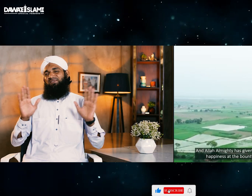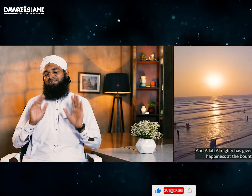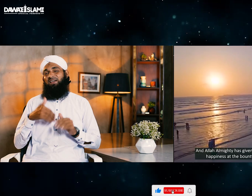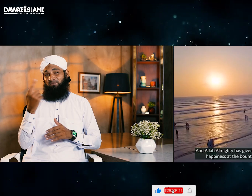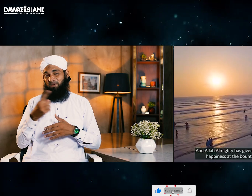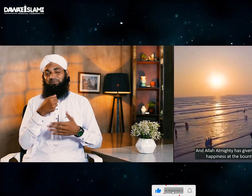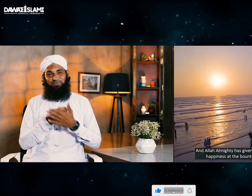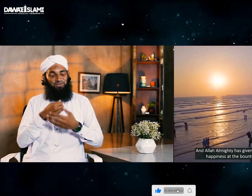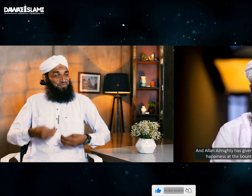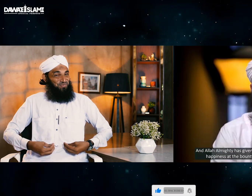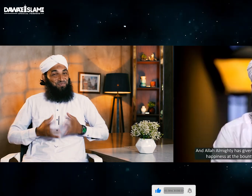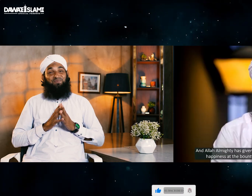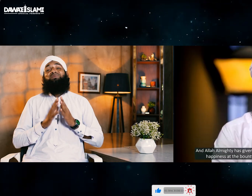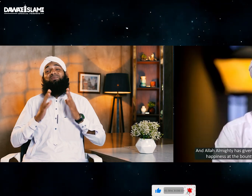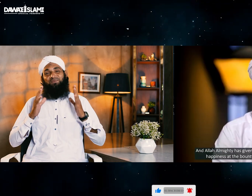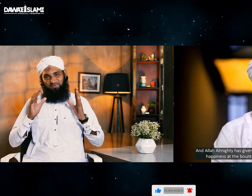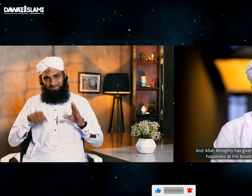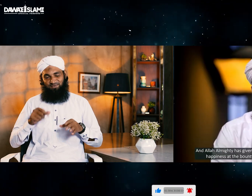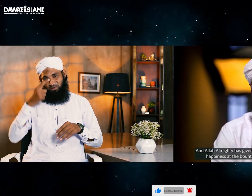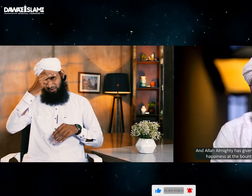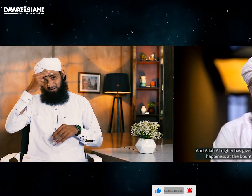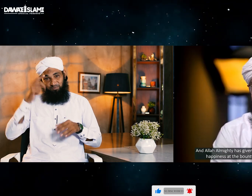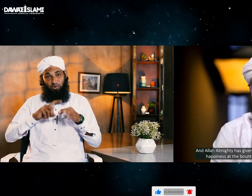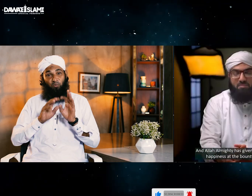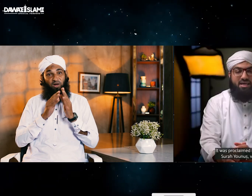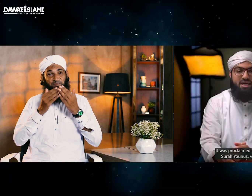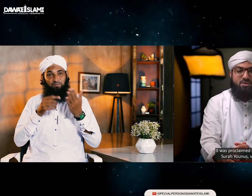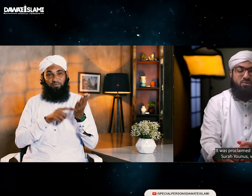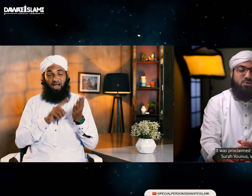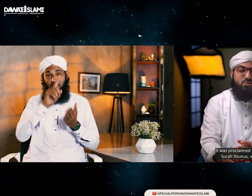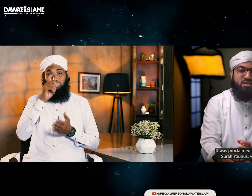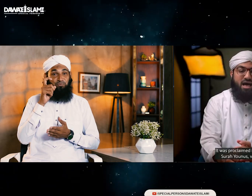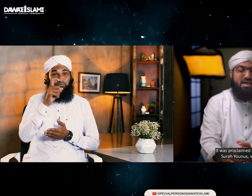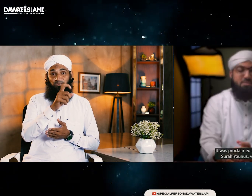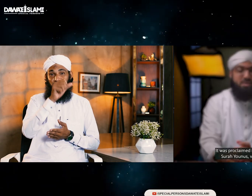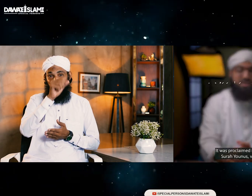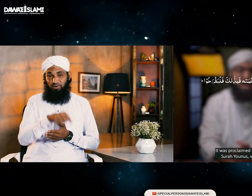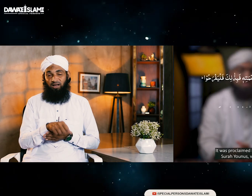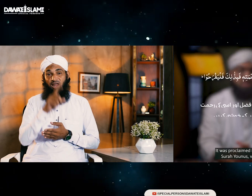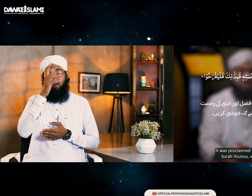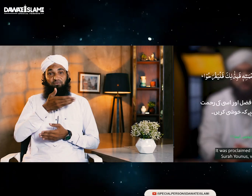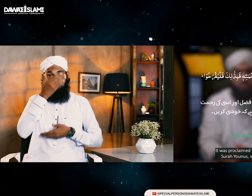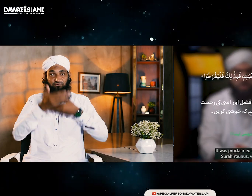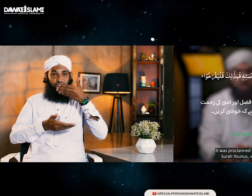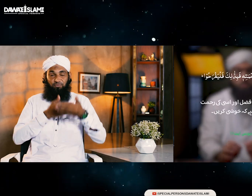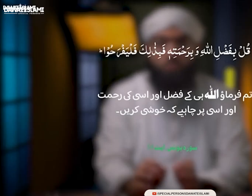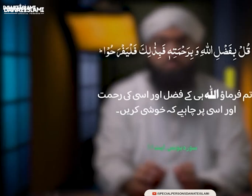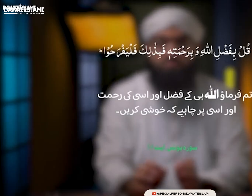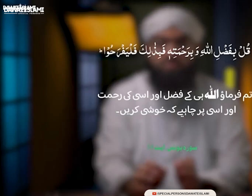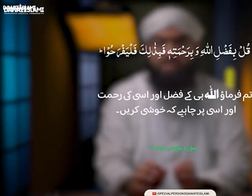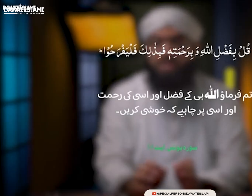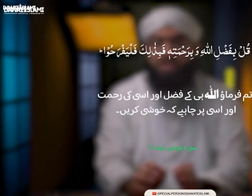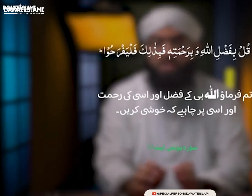پاک کی نعمت پر اظہار مسرت کا تو خود اللہ پاک نے ارشاد فرمایا ہے۔ پارہ 11 سورہ یونس آیت نمبر 58 میں ارشاد ہوا،